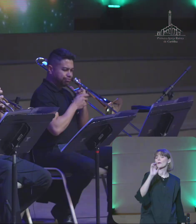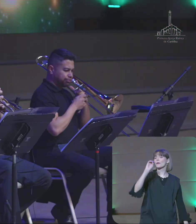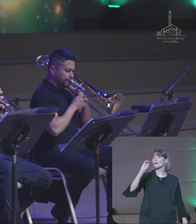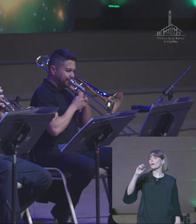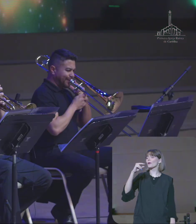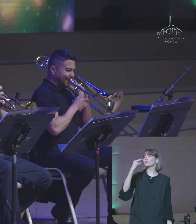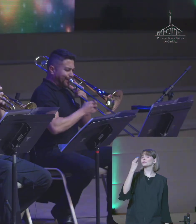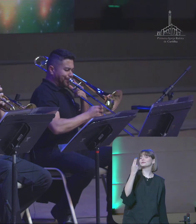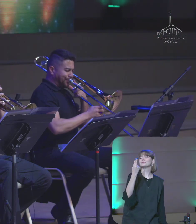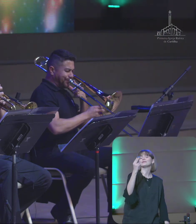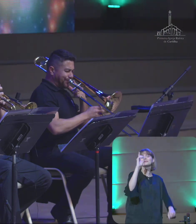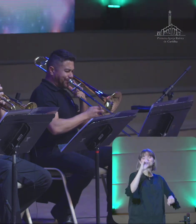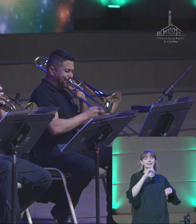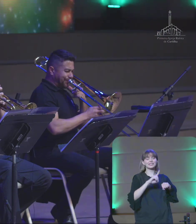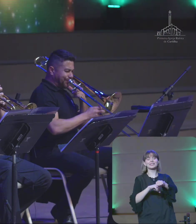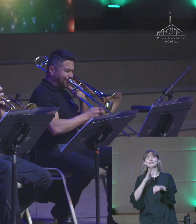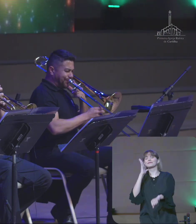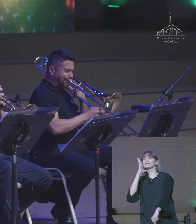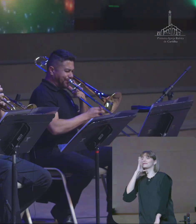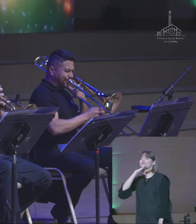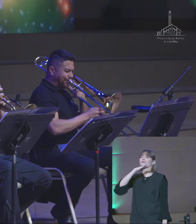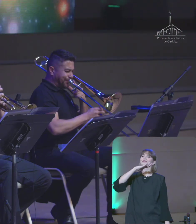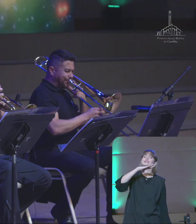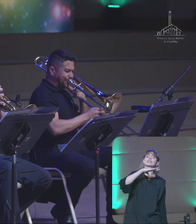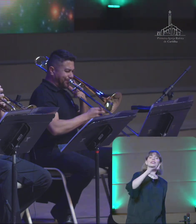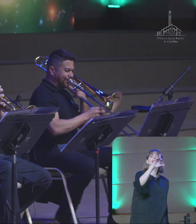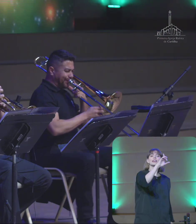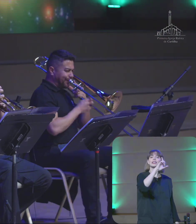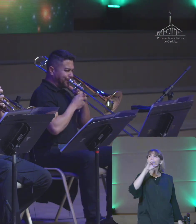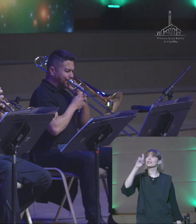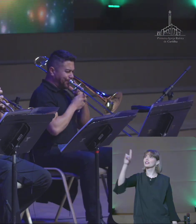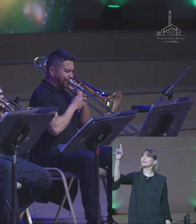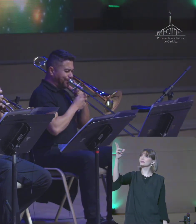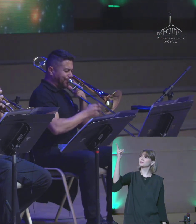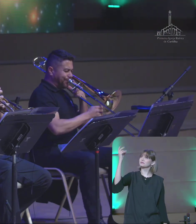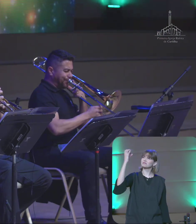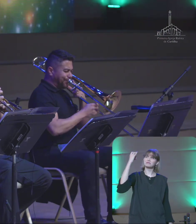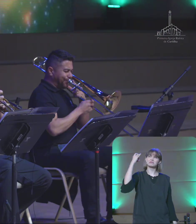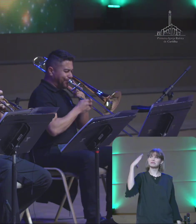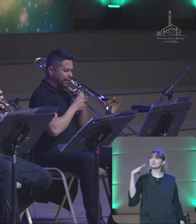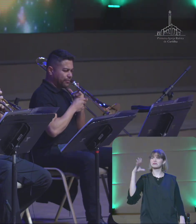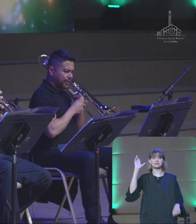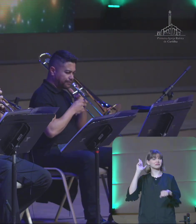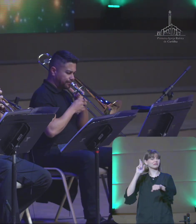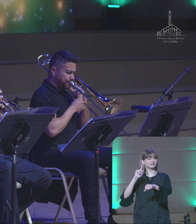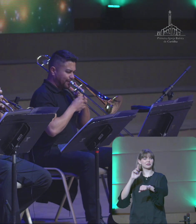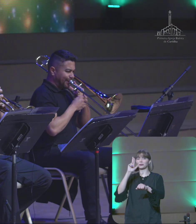nunca me deixou. O Senhor nunca me deixou.